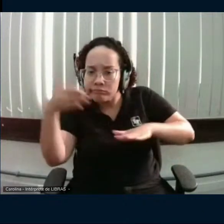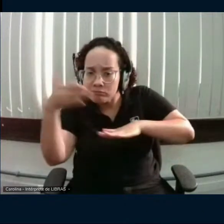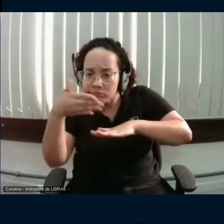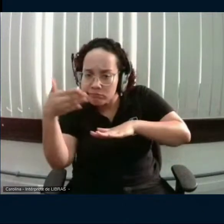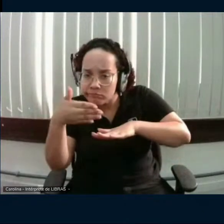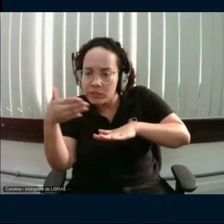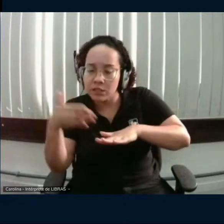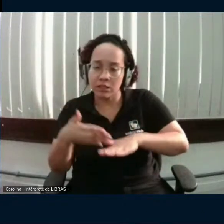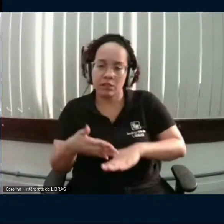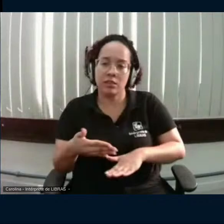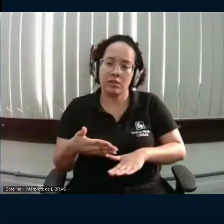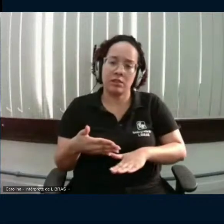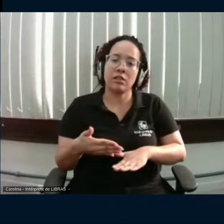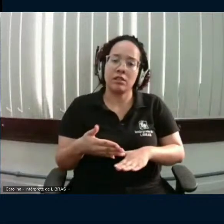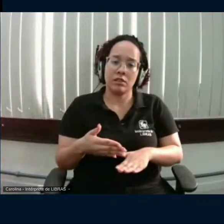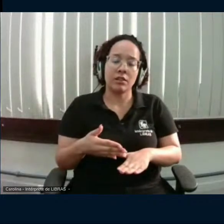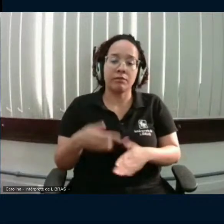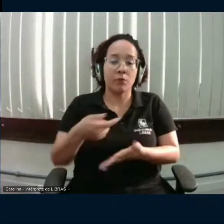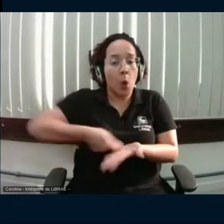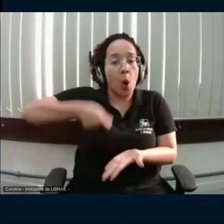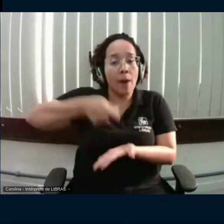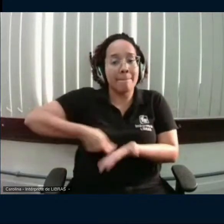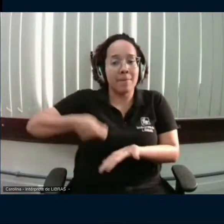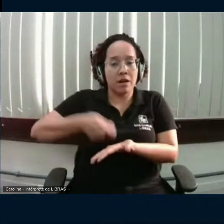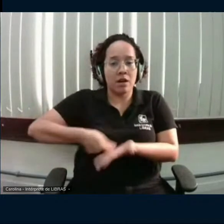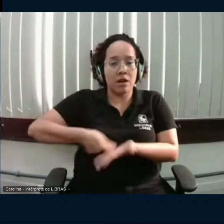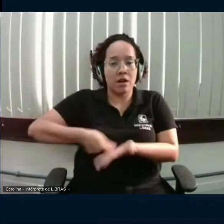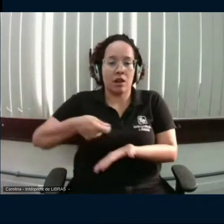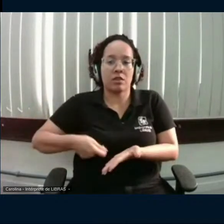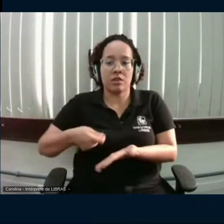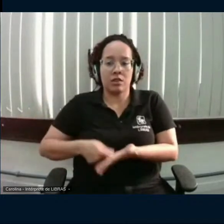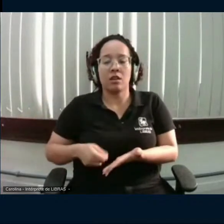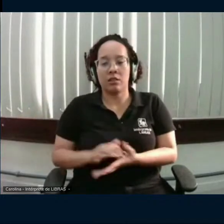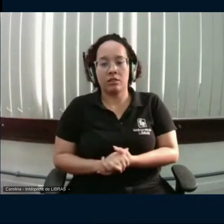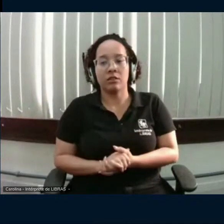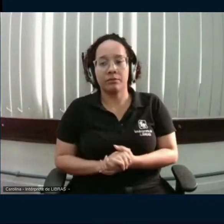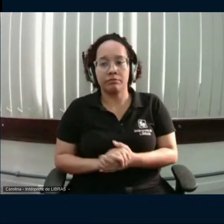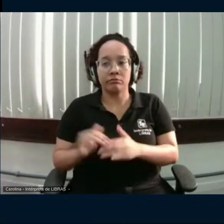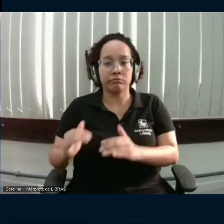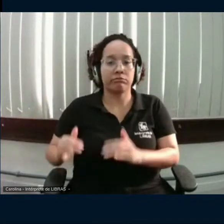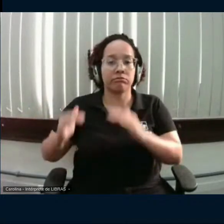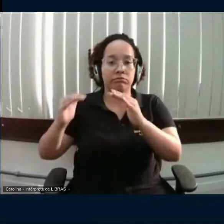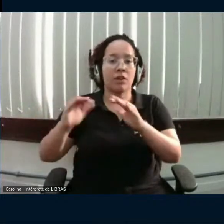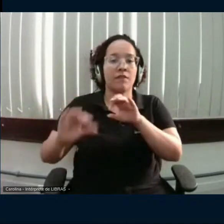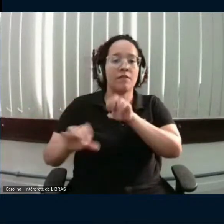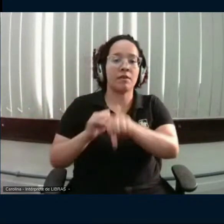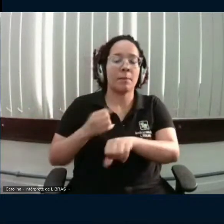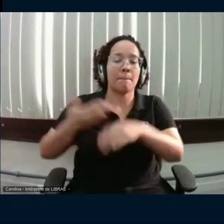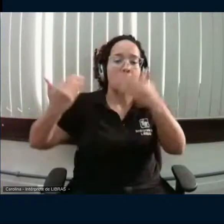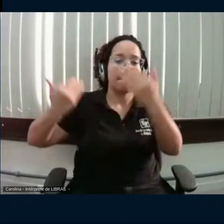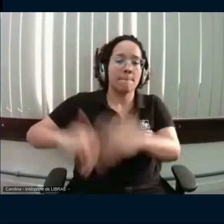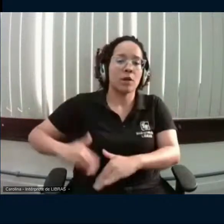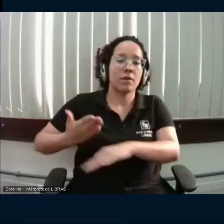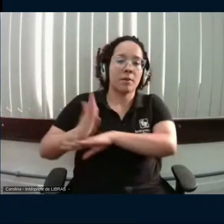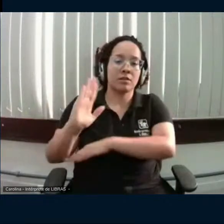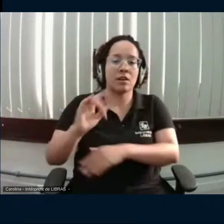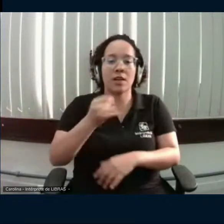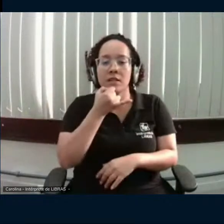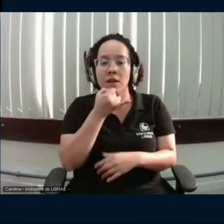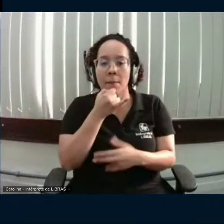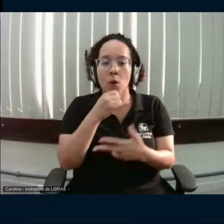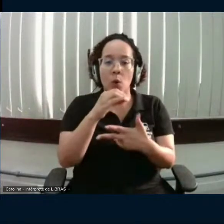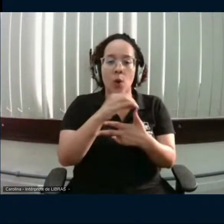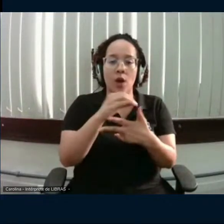permanecem sendo exigidos nos exames de seleção para a educação superior. Na prova do Enem, não cai